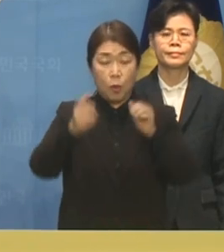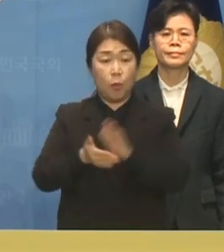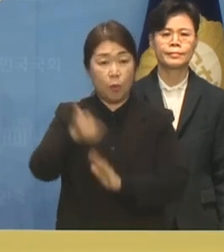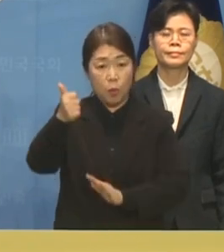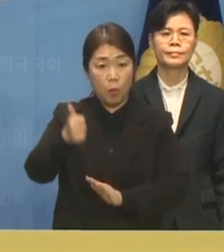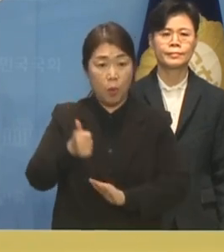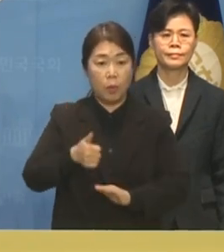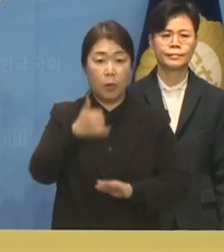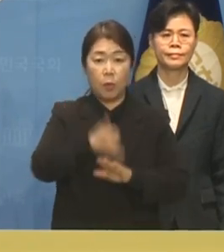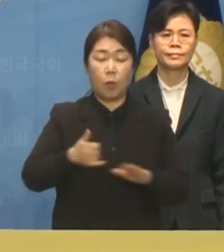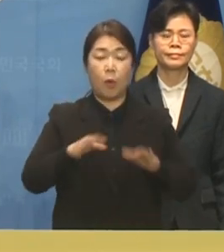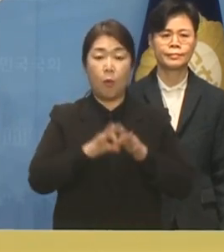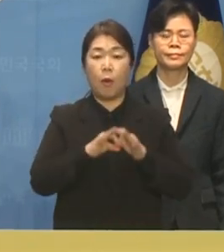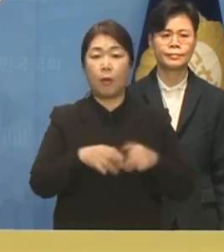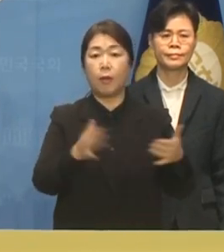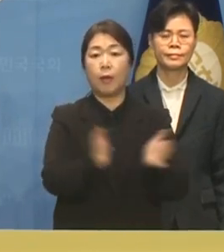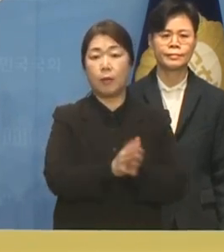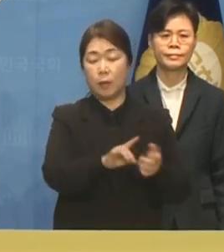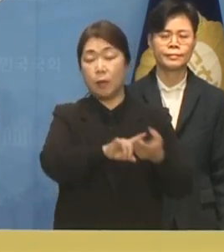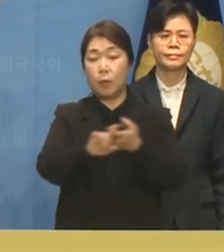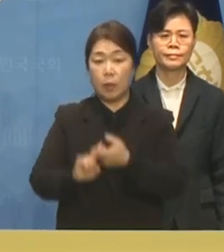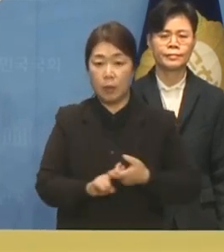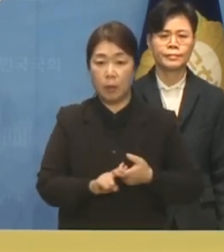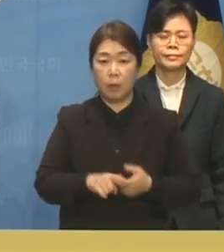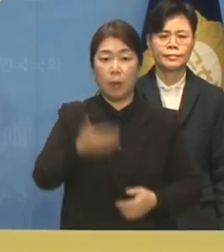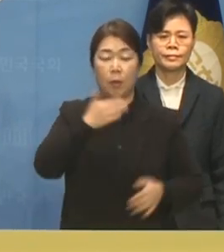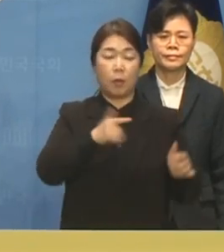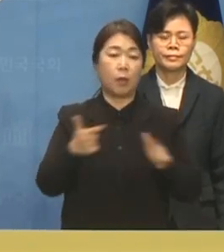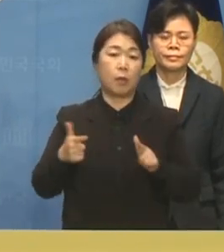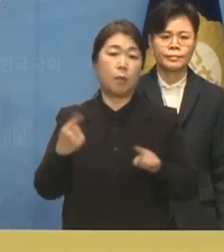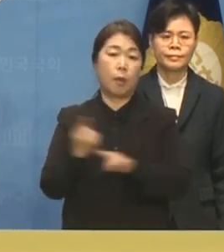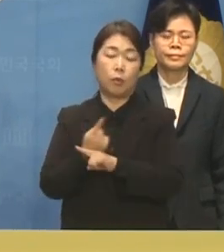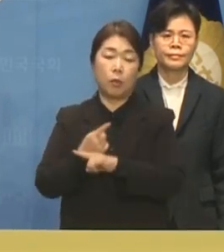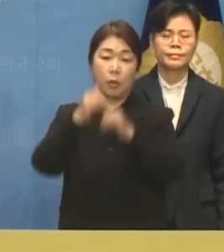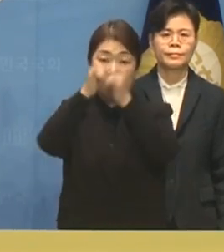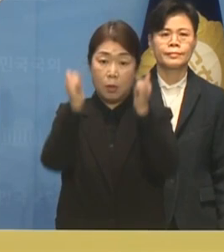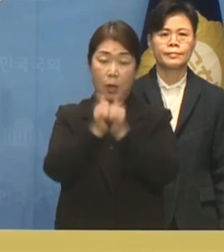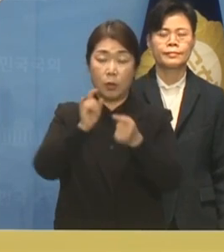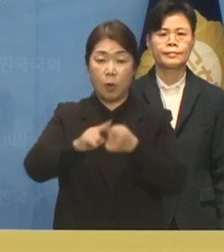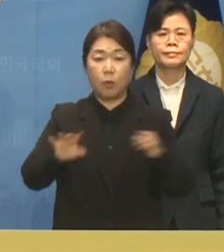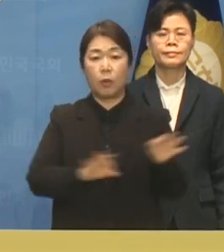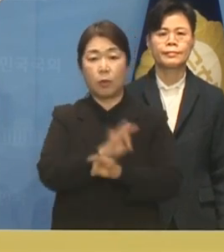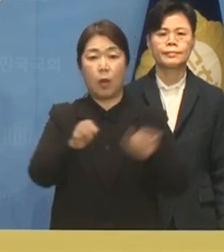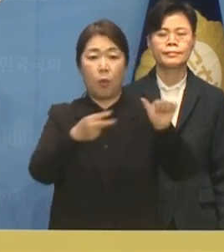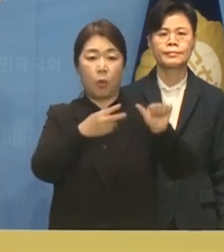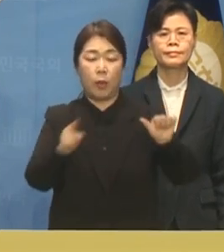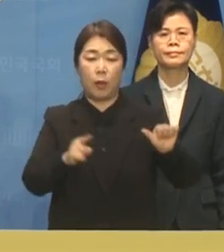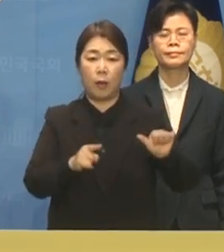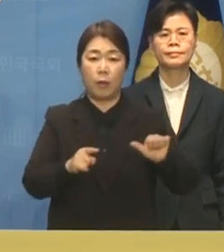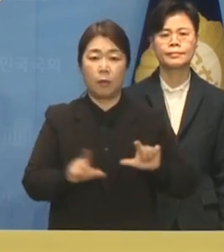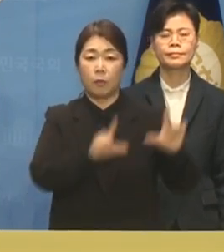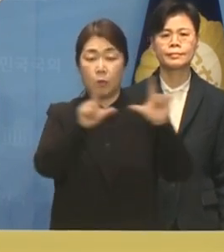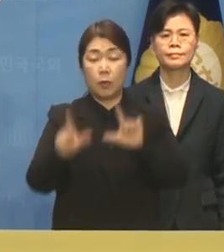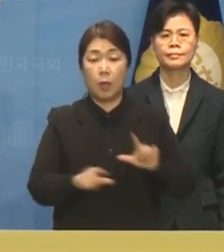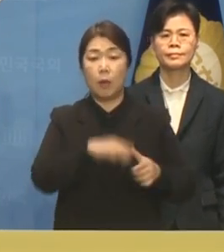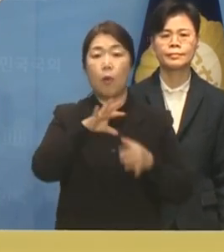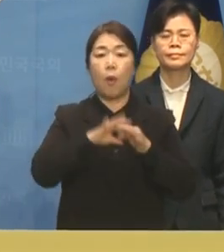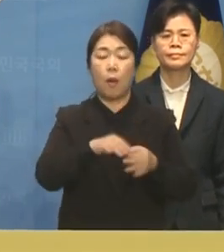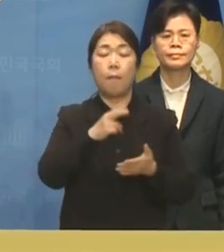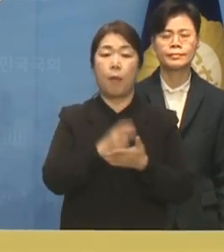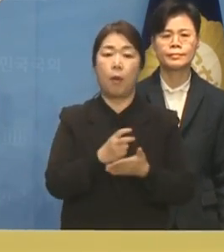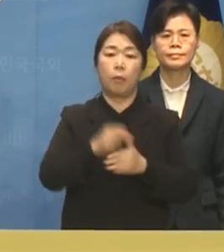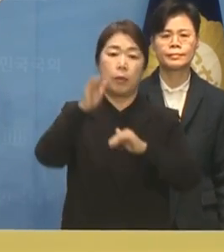환경농업단체연합회 등과 함께 시민의 삶을 바꾸는 먹거리, 농어민, 사회적 경제 관련 5대 민생 법안에